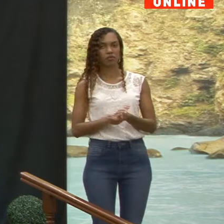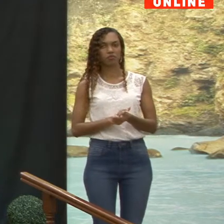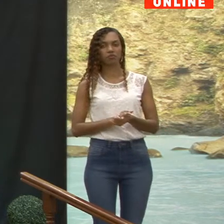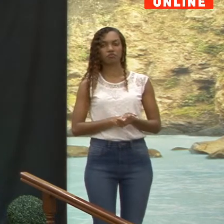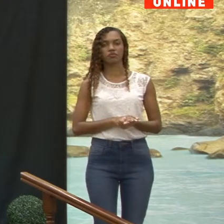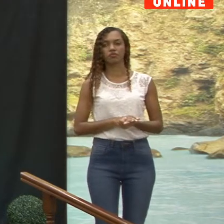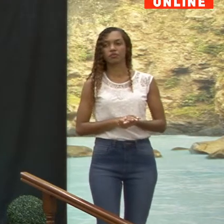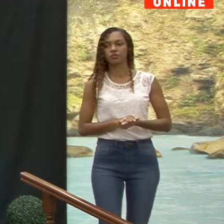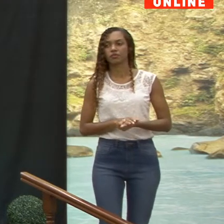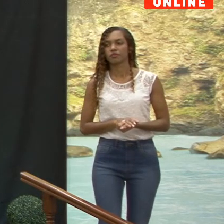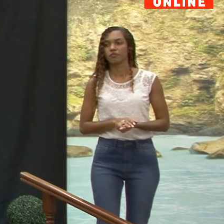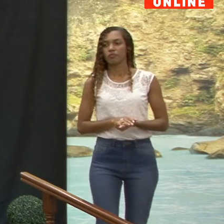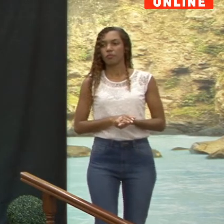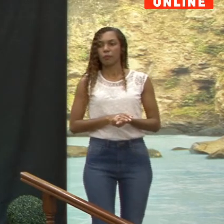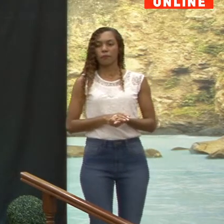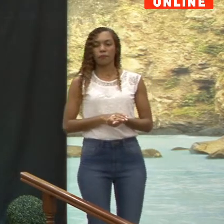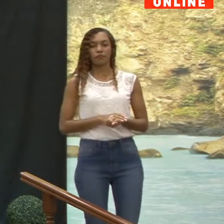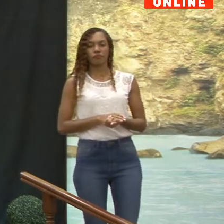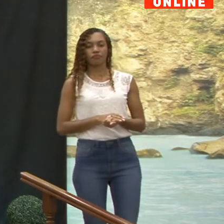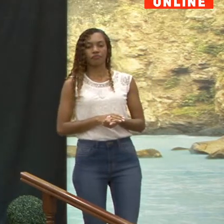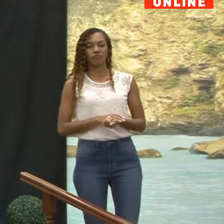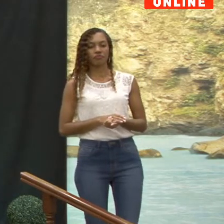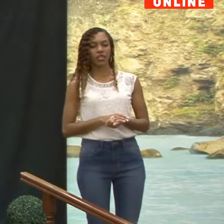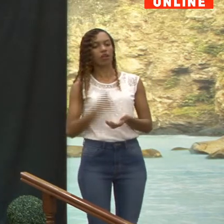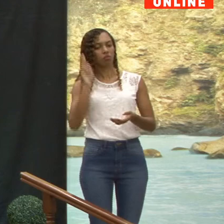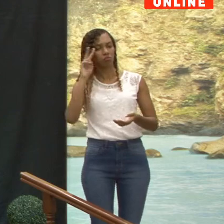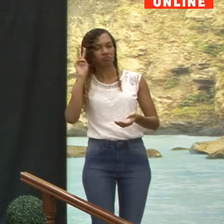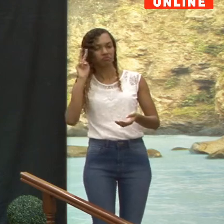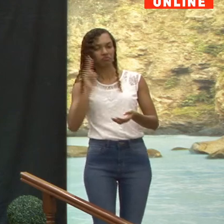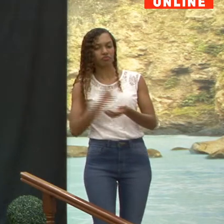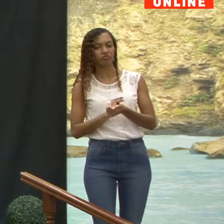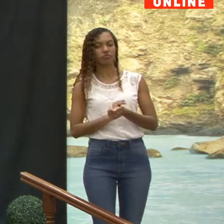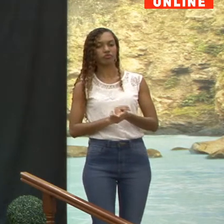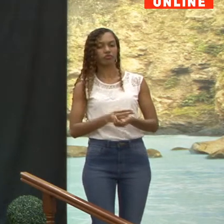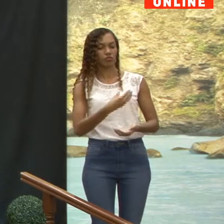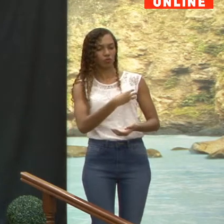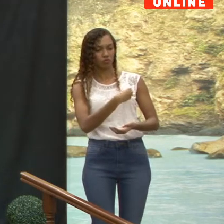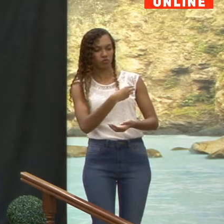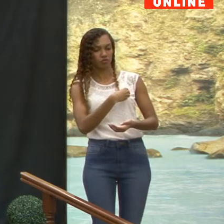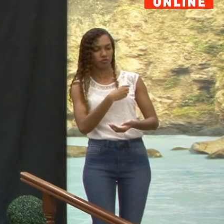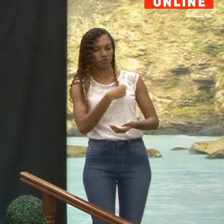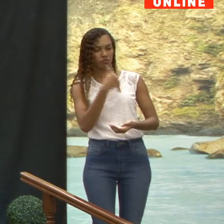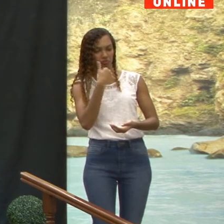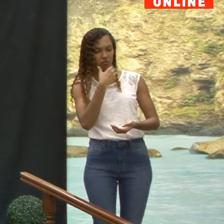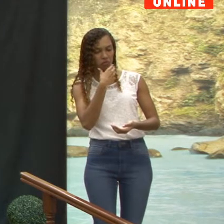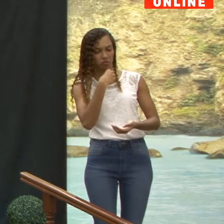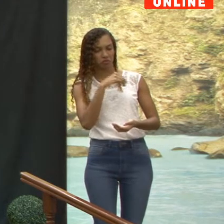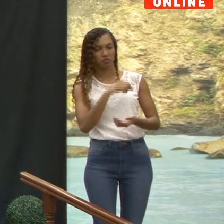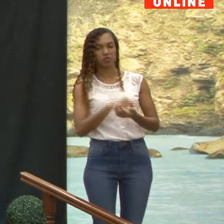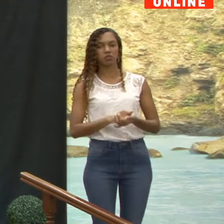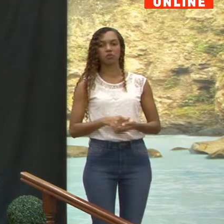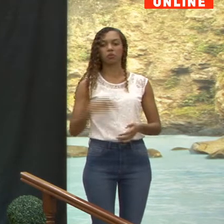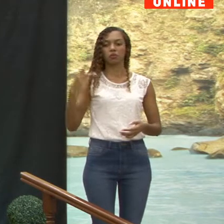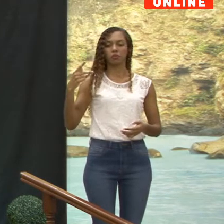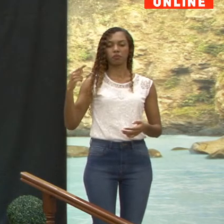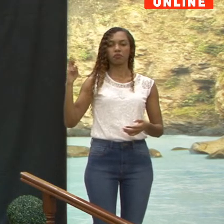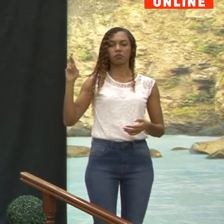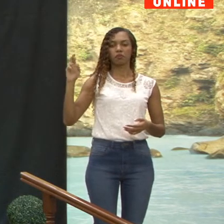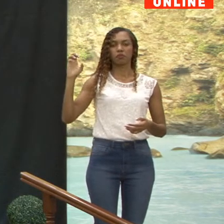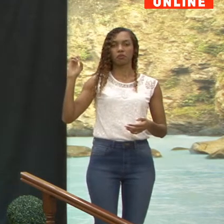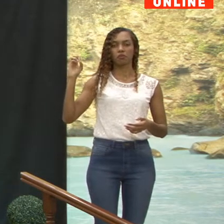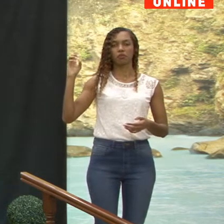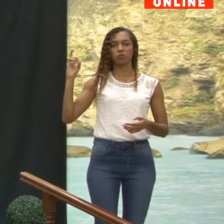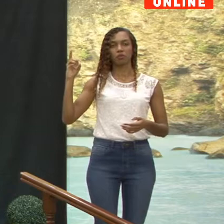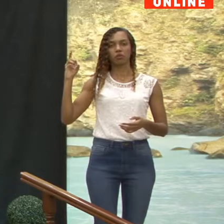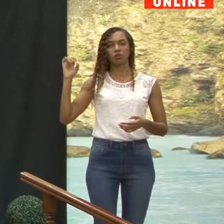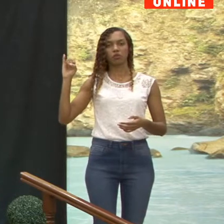Parece a história do filho pródigo que eu vou contar, mas é um filho pródigo do século passado agora. Da Maria Fumaça.